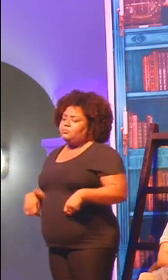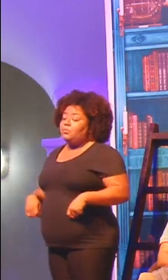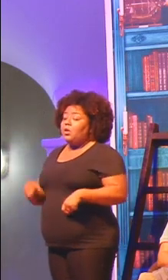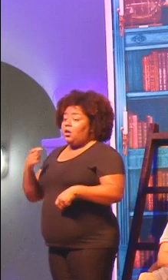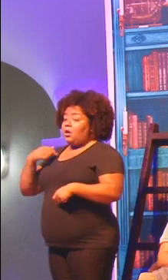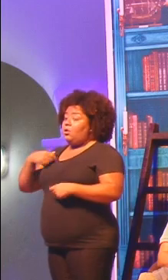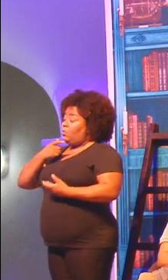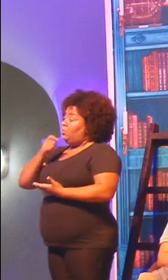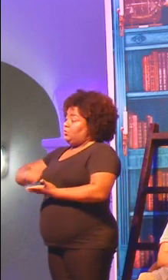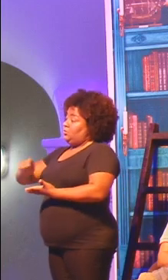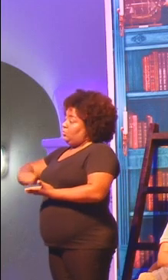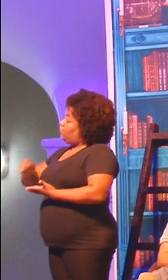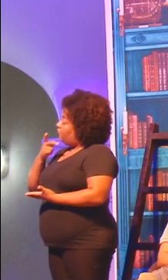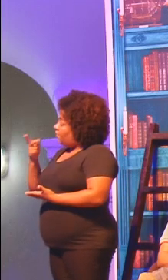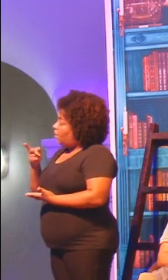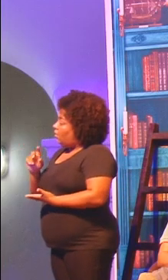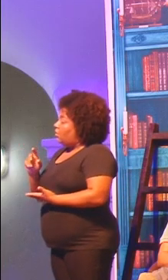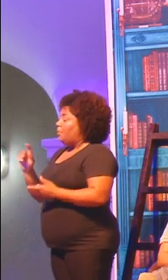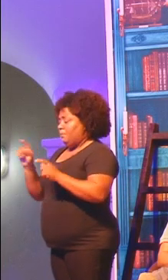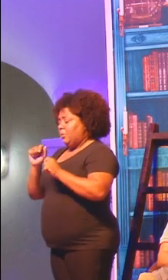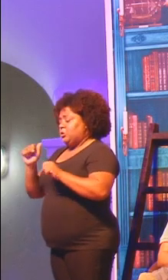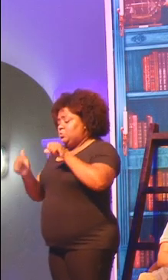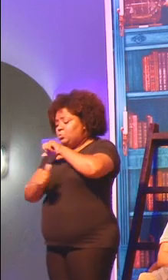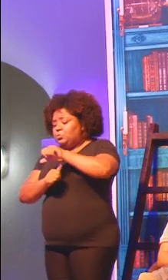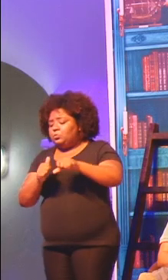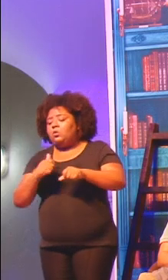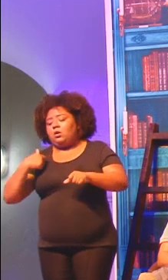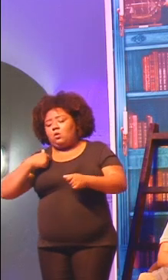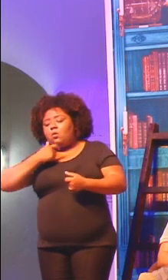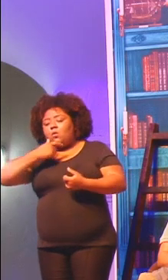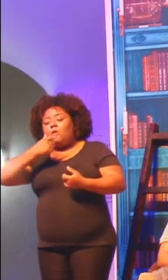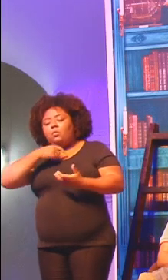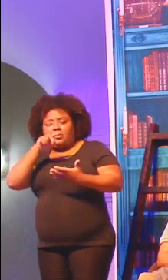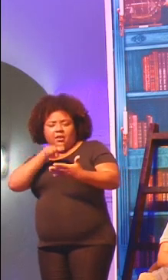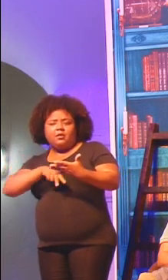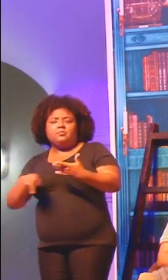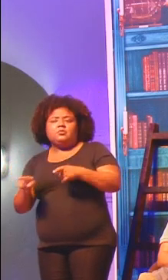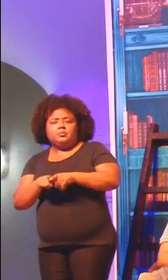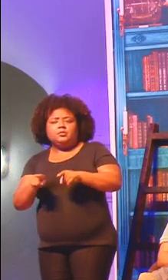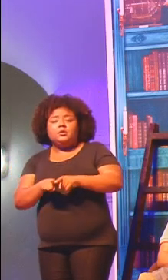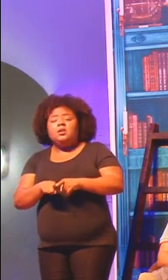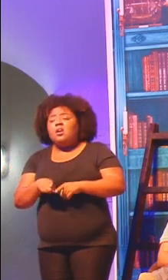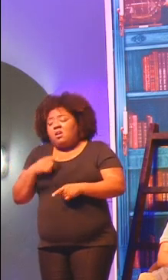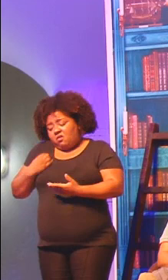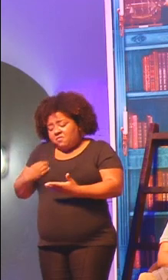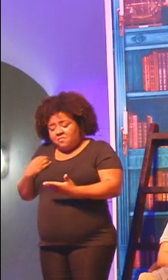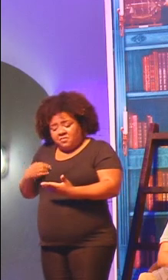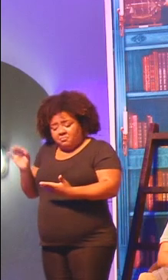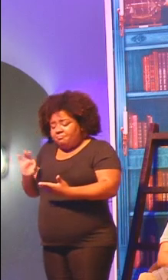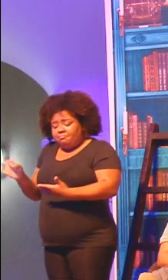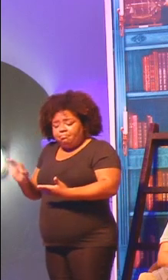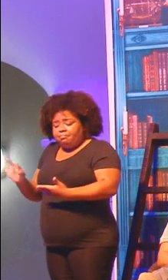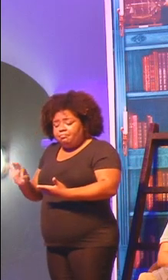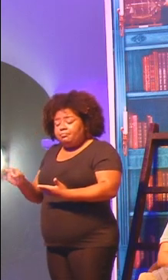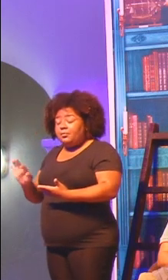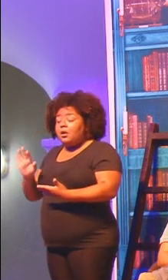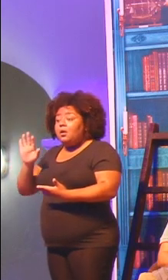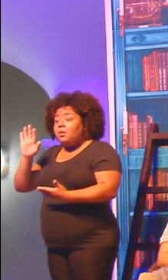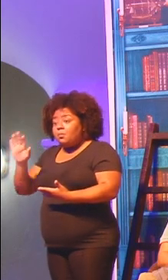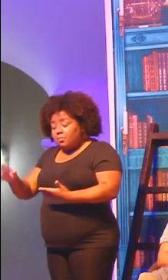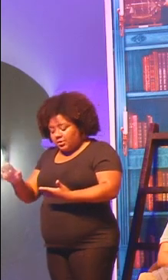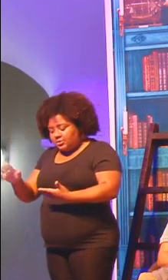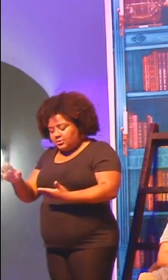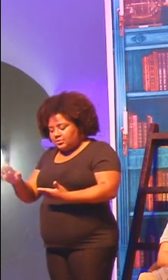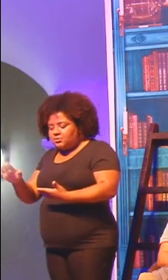autor, mas poderia estar falando como leitor também, isso acontece, porque eu não vivi nada do que está aqui, né? Mas